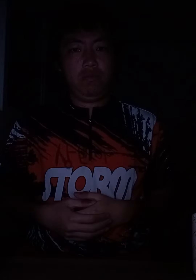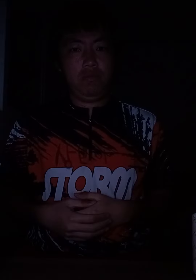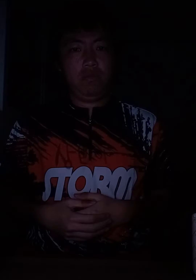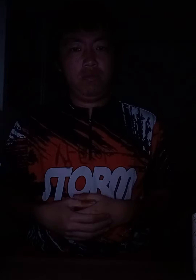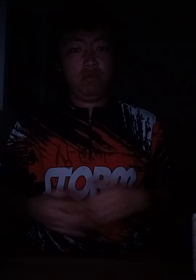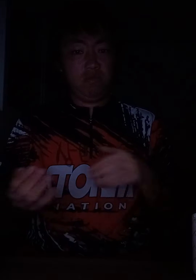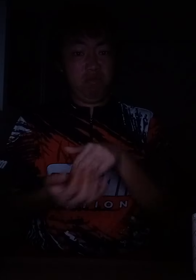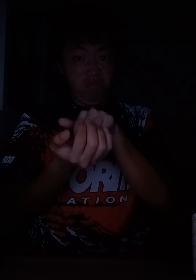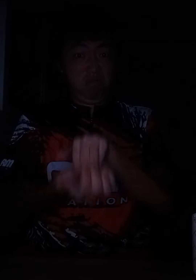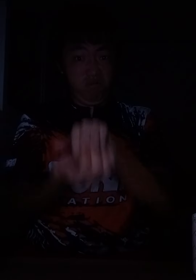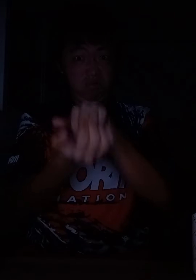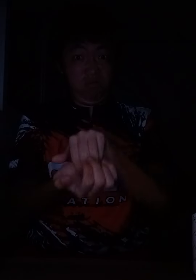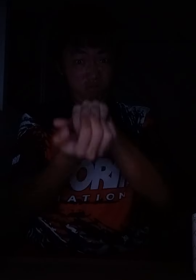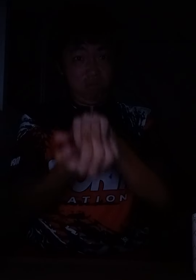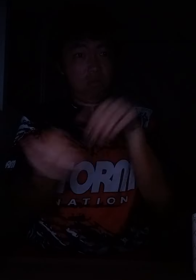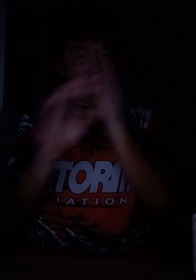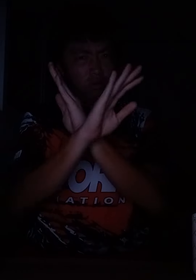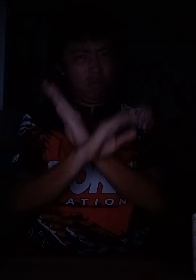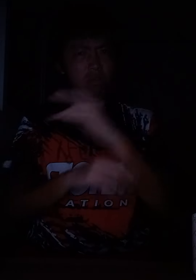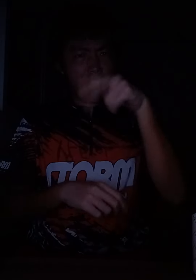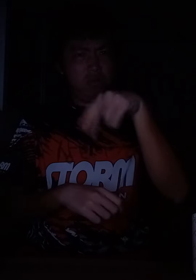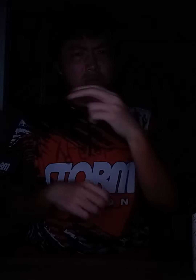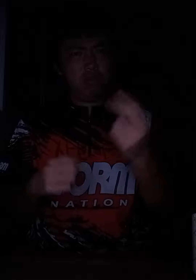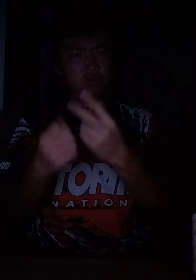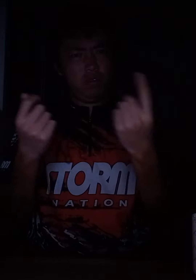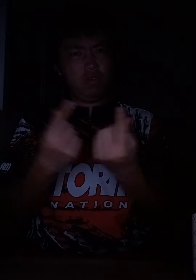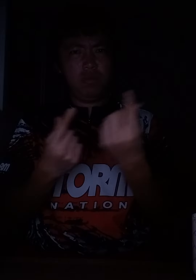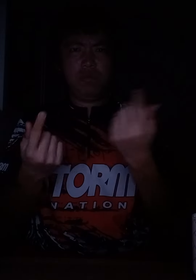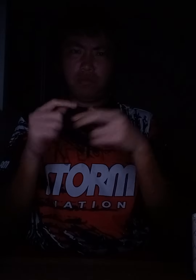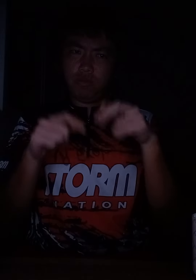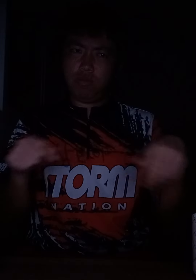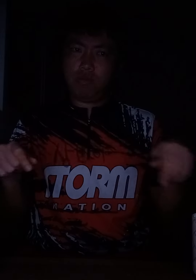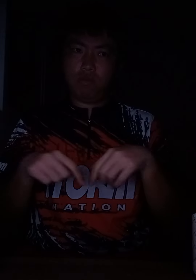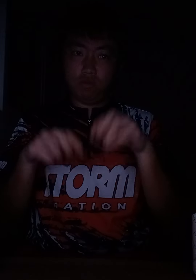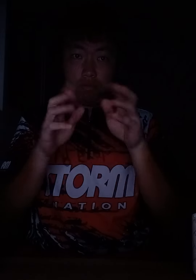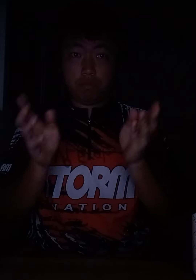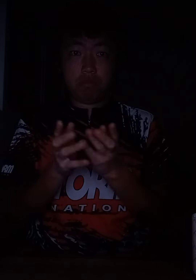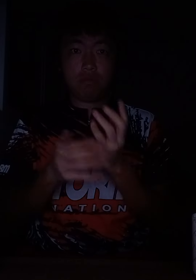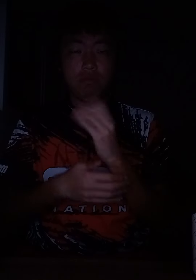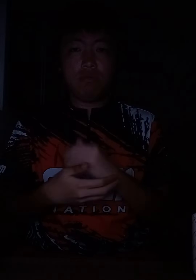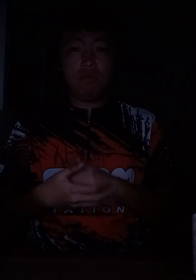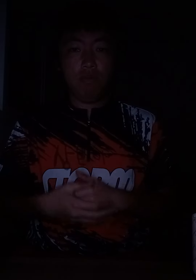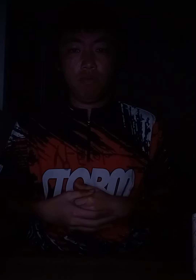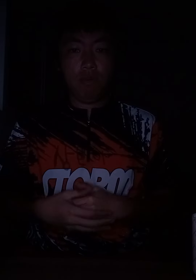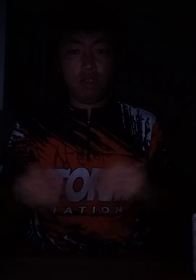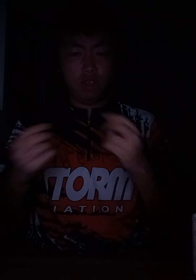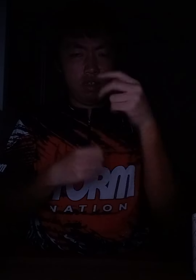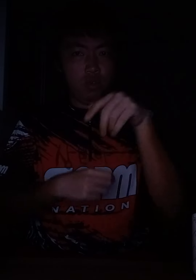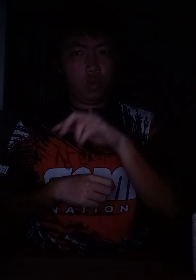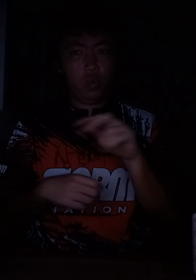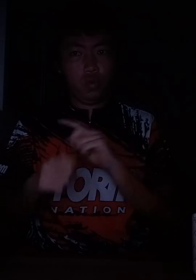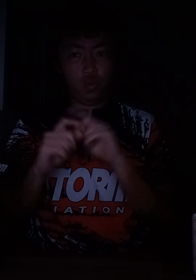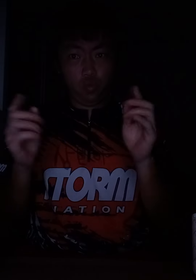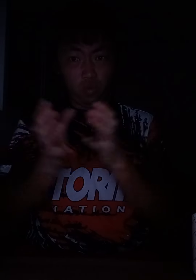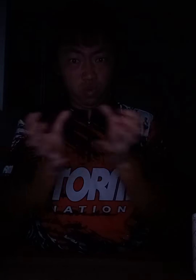엘리베이터도 안 되면 1시간 반 지나가니까 이제 점점 이제 온도가 떨어지고 비슷한 시각 인근에 있던 다른 아파트 단지